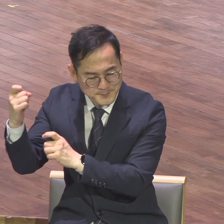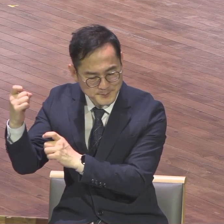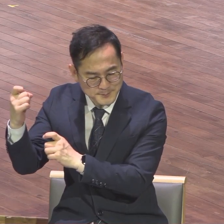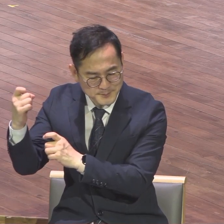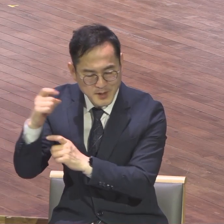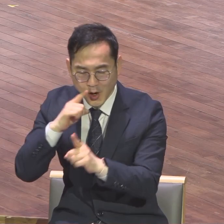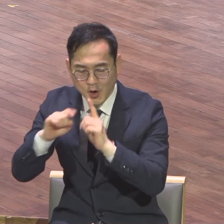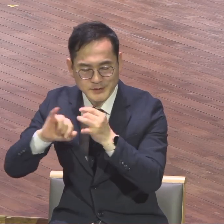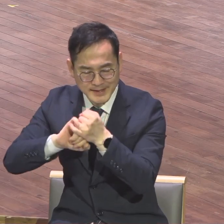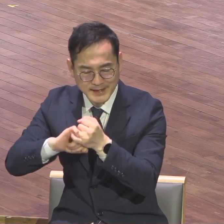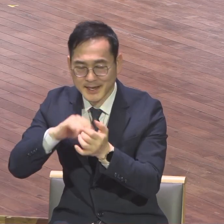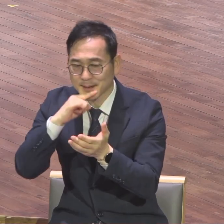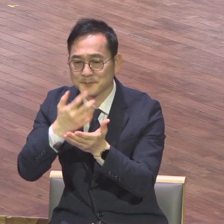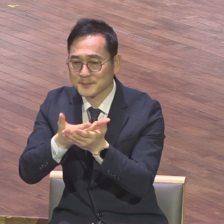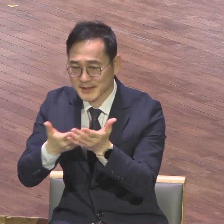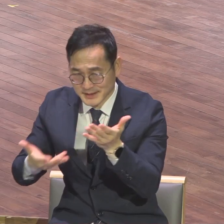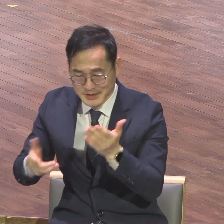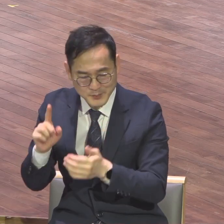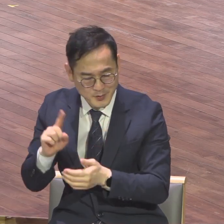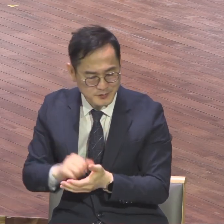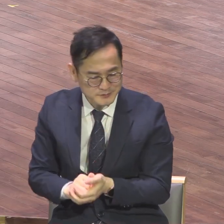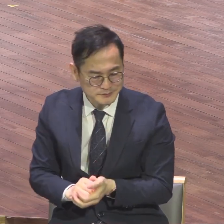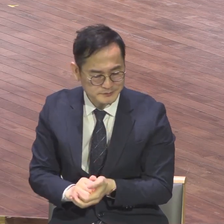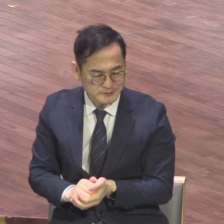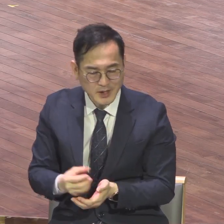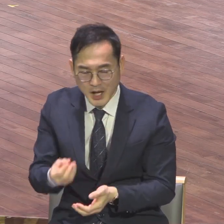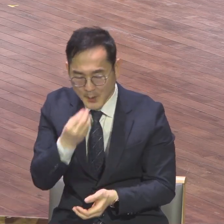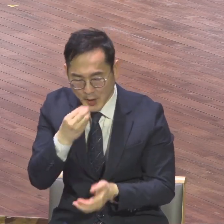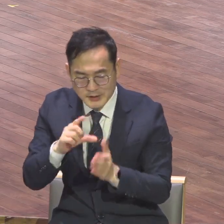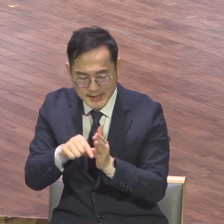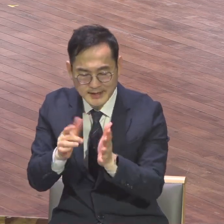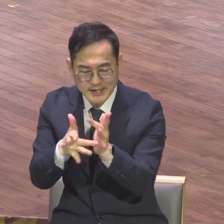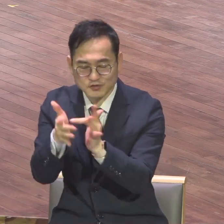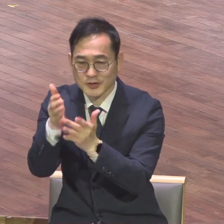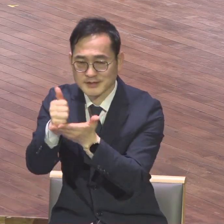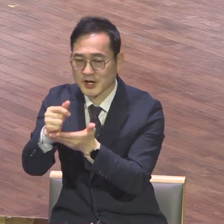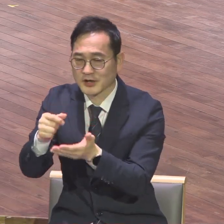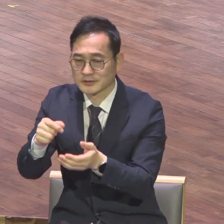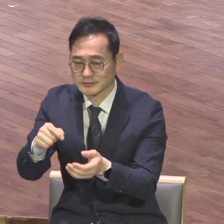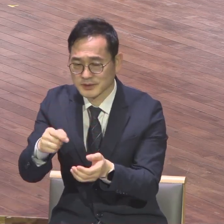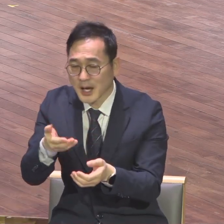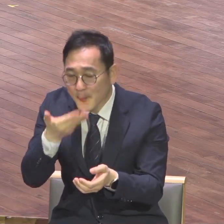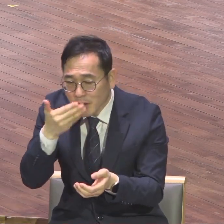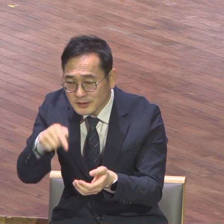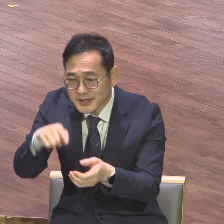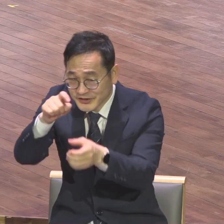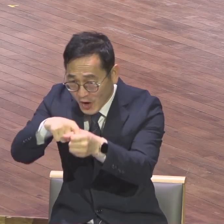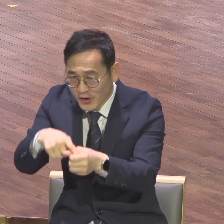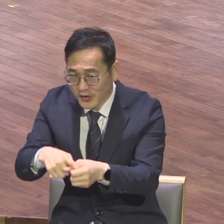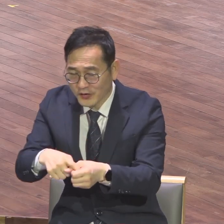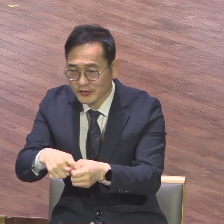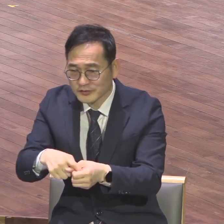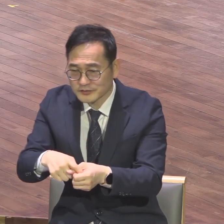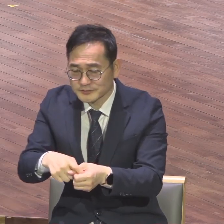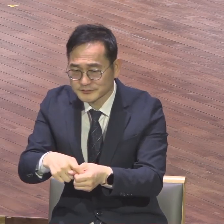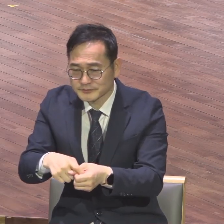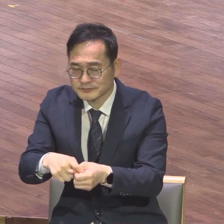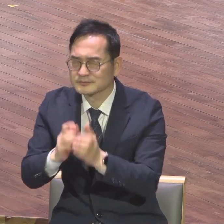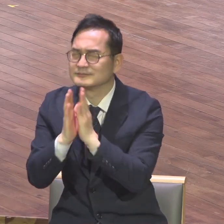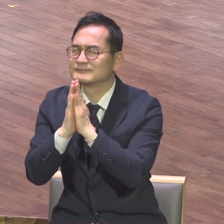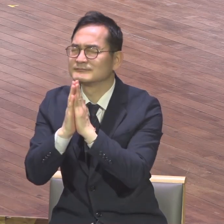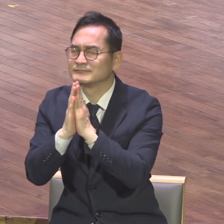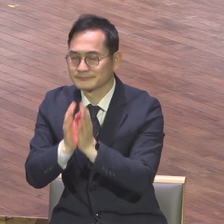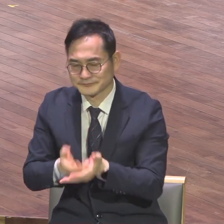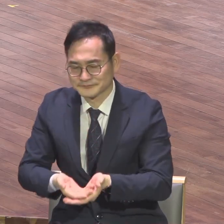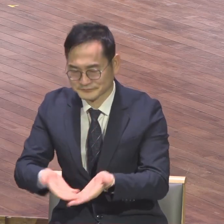피입니다. 22절 다시 봅니다. 그들이 먹을 때 예수께서 떡을 가지사 축복하시고 떼어 제자들에게 주시며 이르시되 받으라